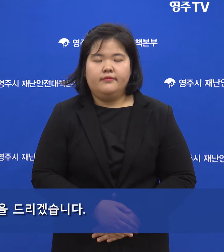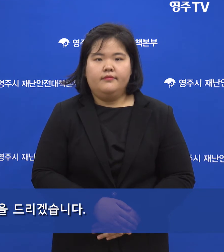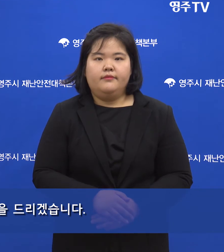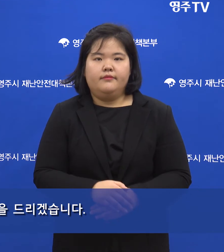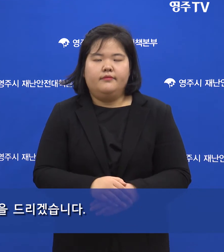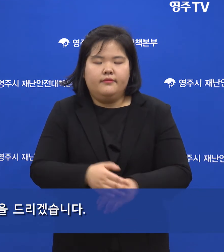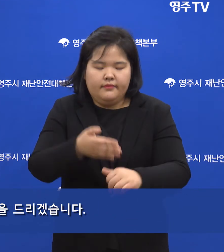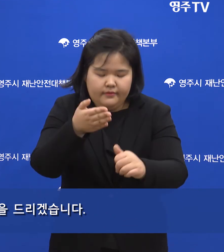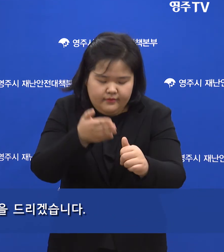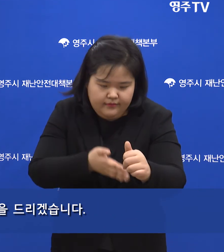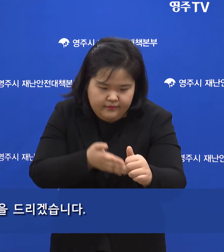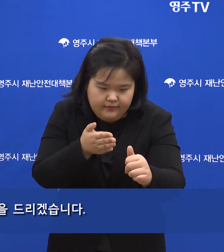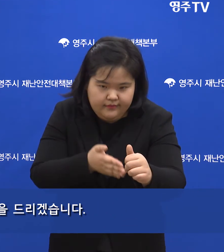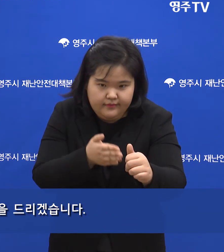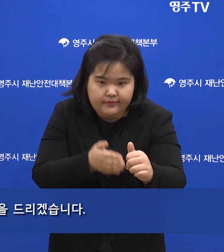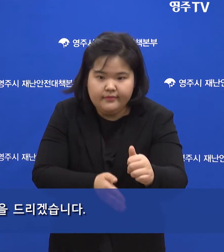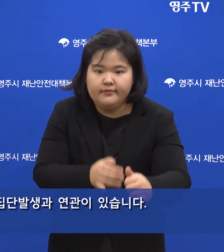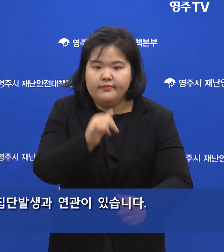말씀을 드리겠습니다.